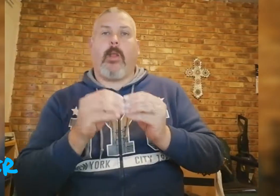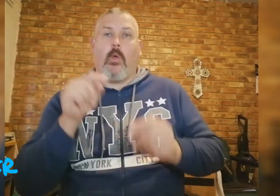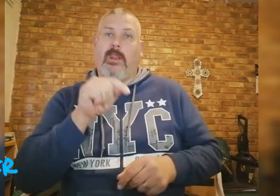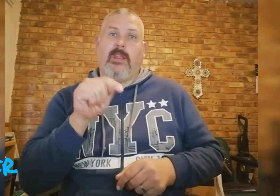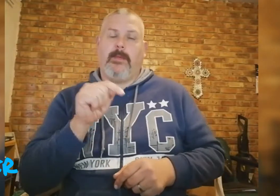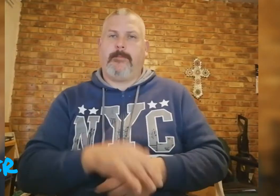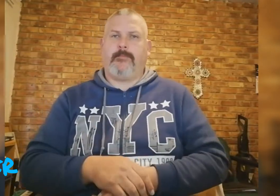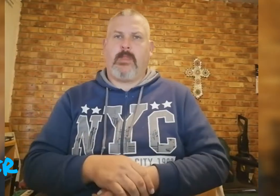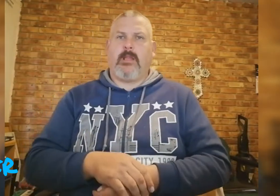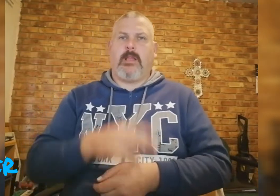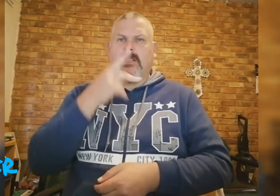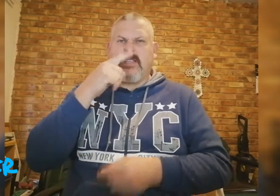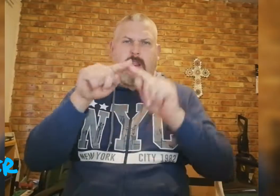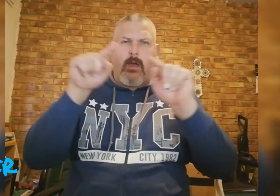Babylon en daar.